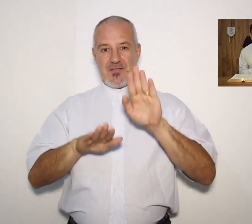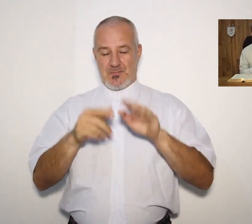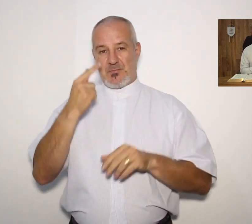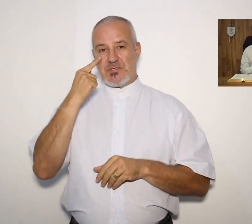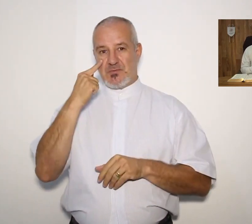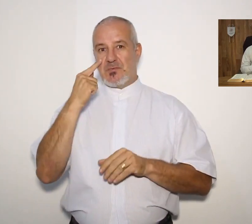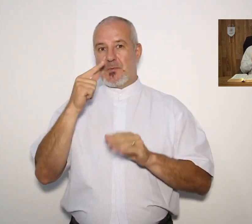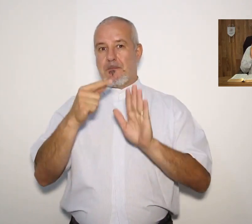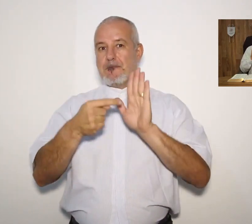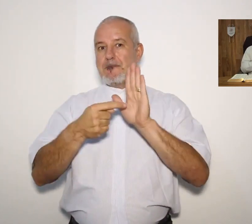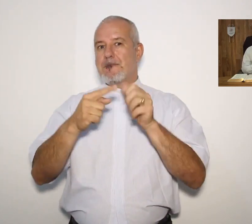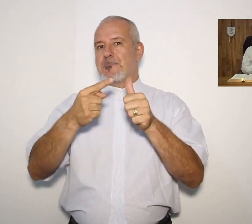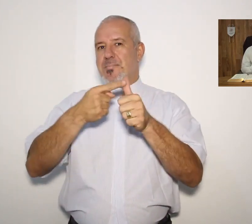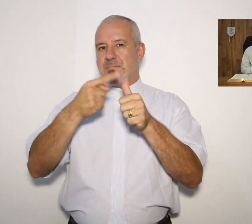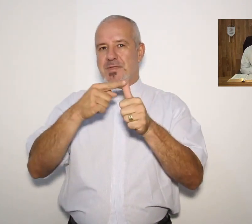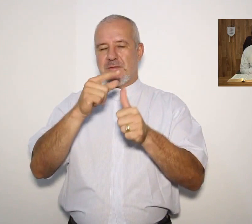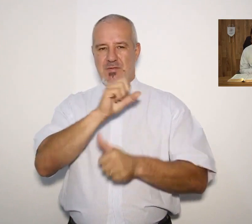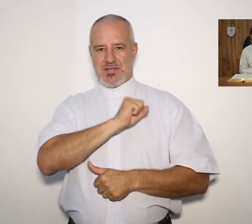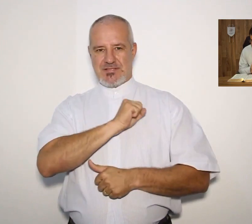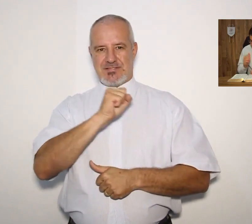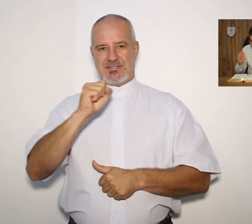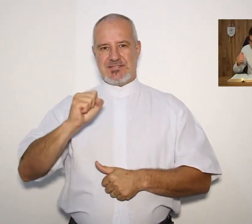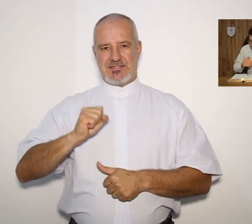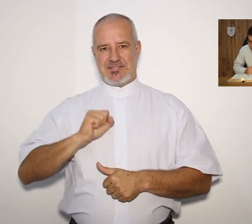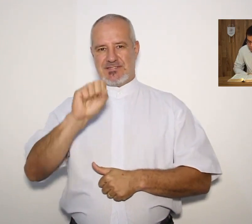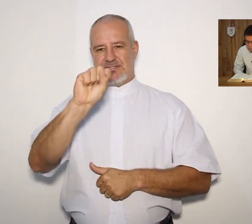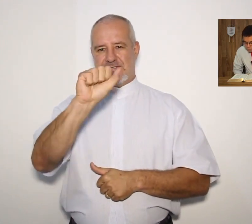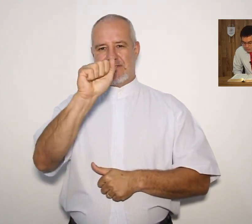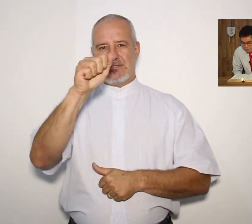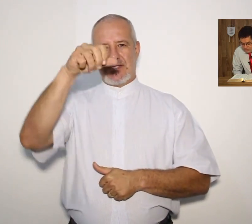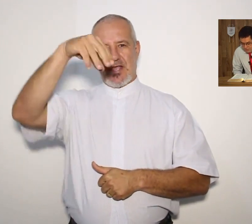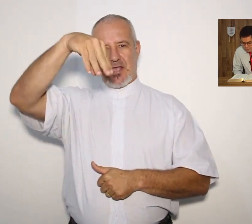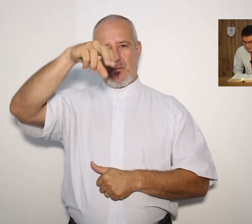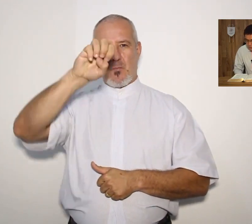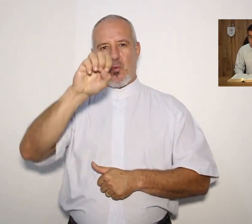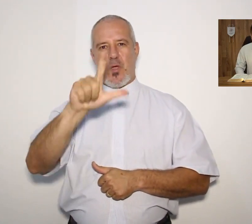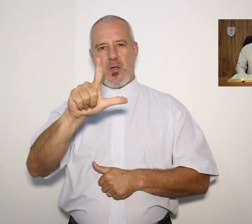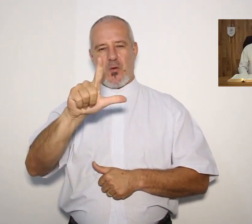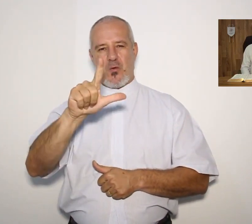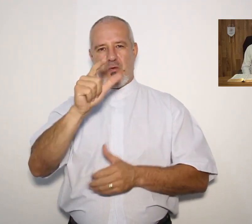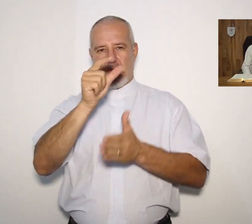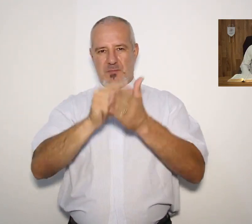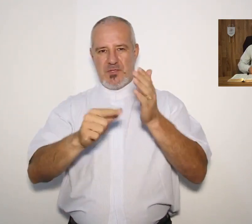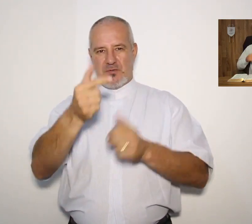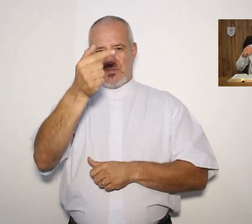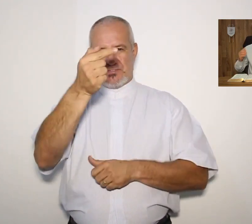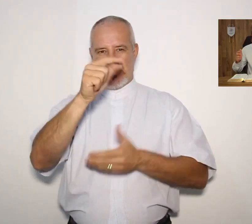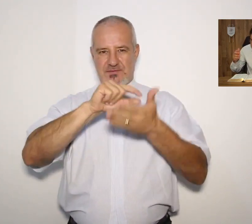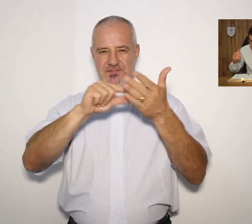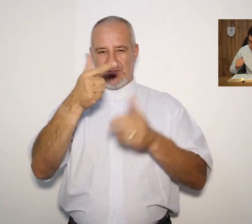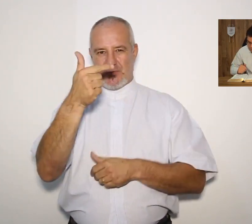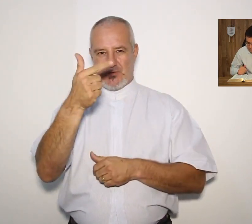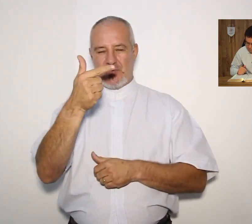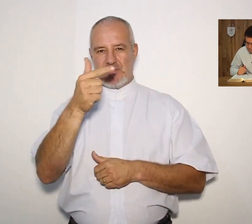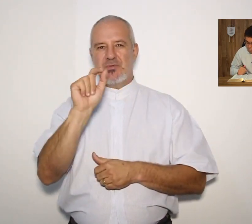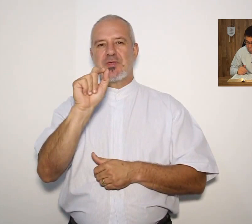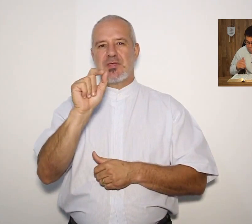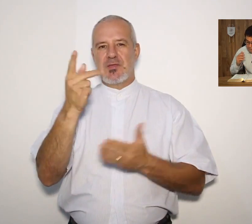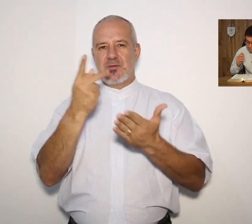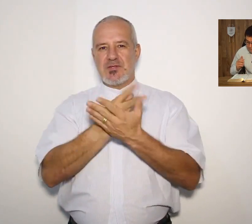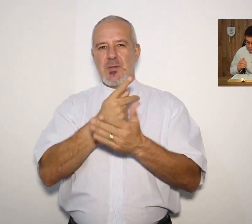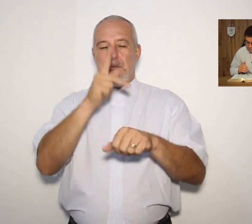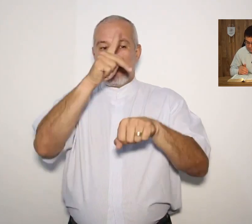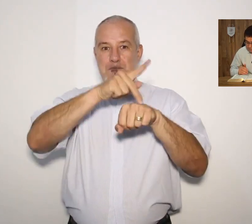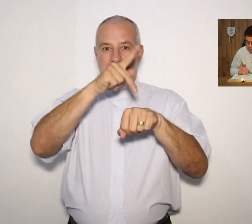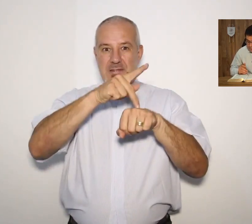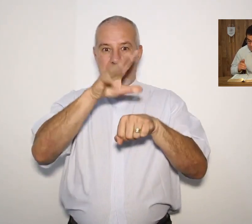1 Samuel, no capítulo de número 7, o verso de número 12, que diz: Tomou então Samuel